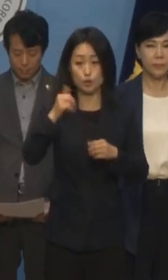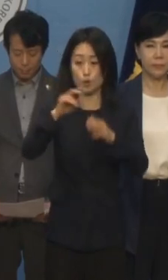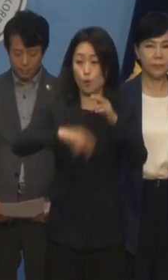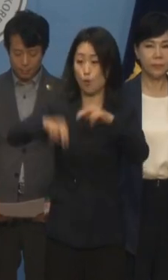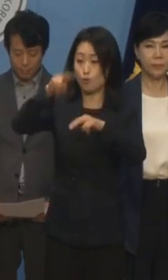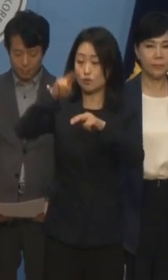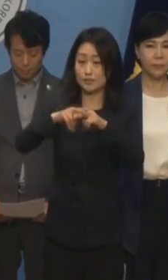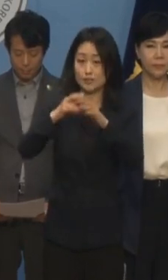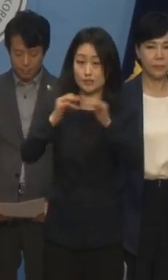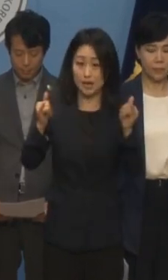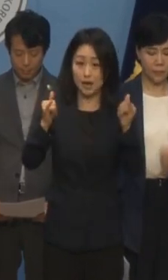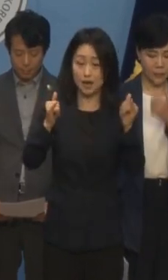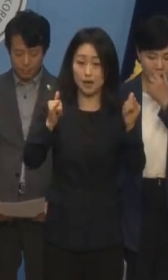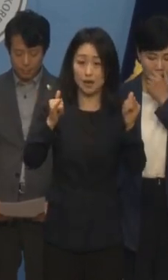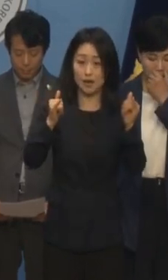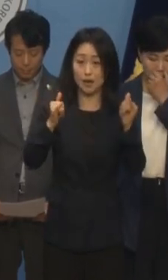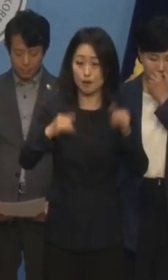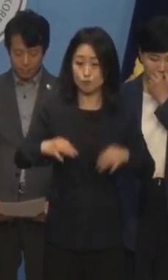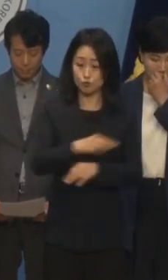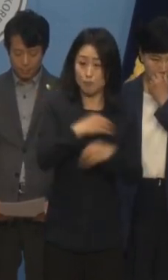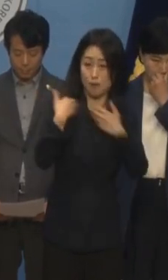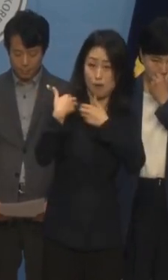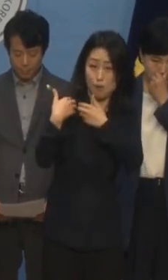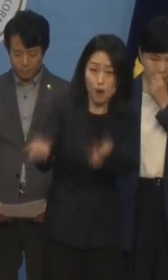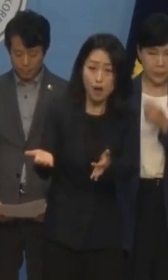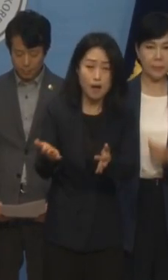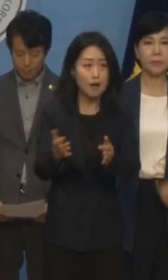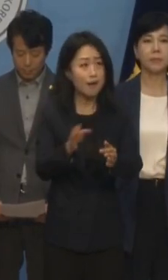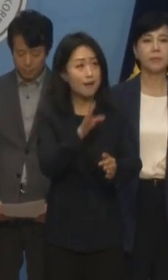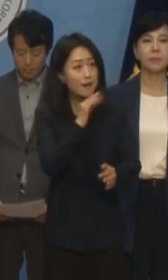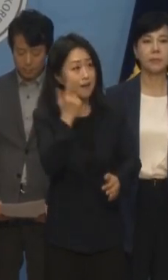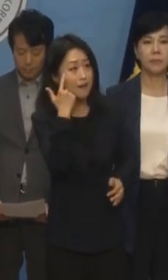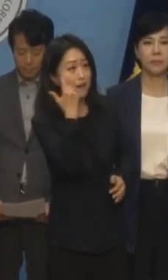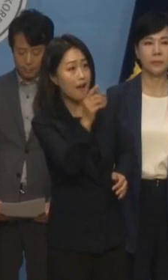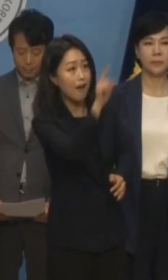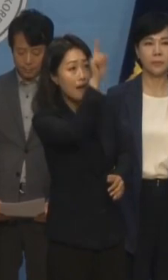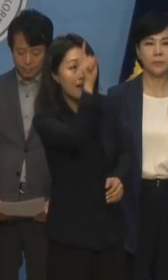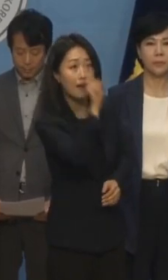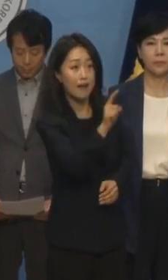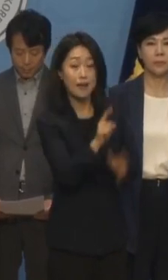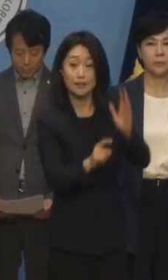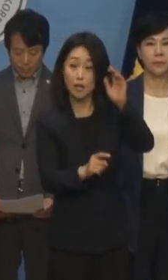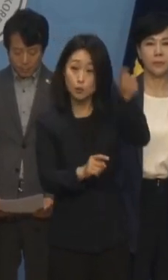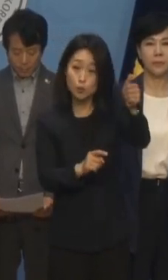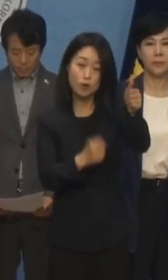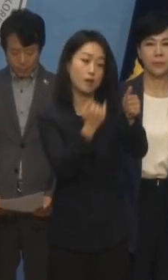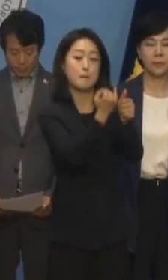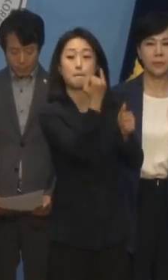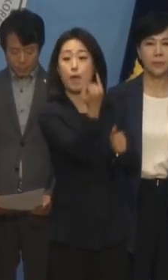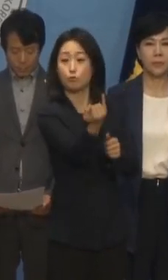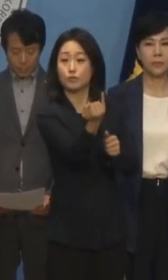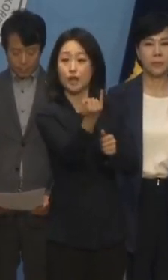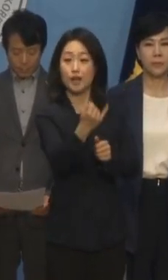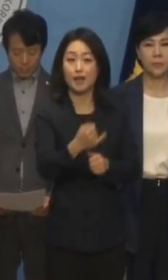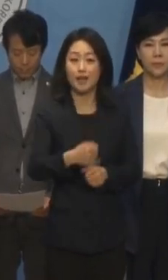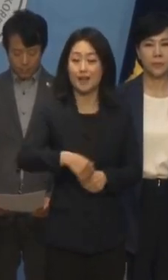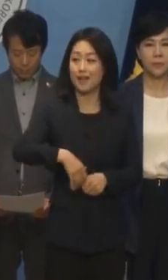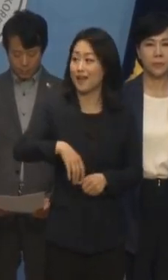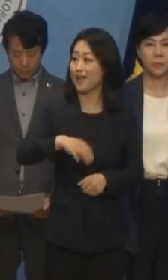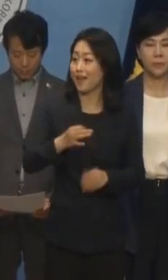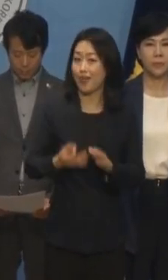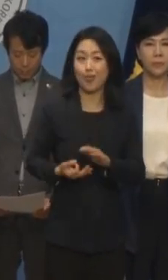관망하는 국가기관입니까? 이번 권익위의 결정으로 인해 대통령의 배우자는 금품을